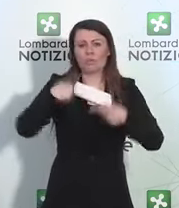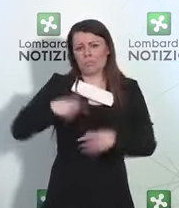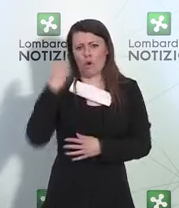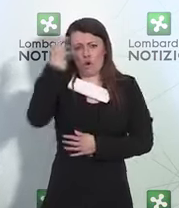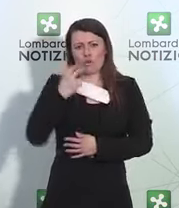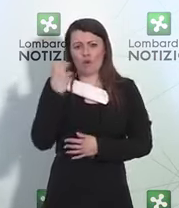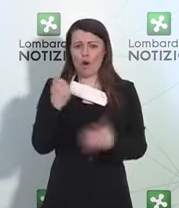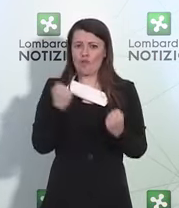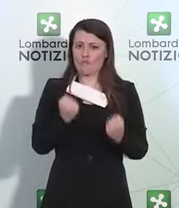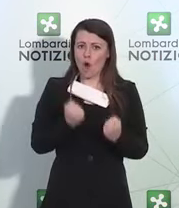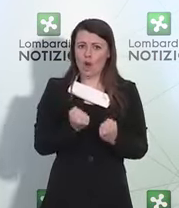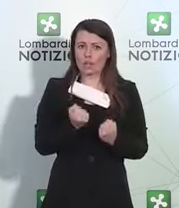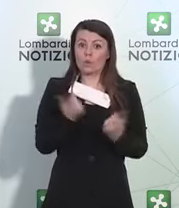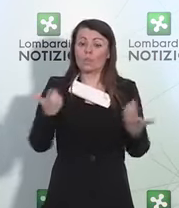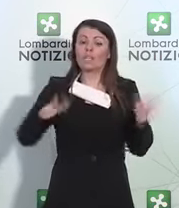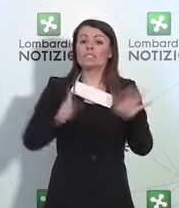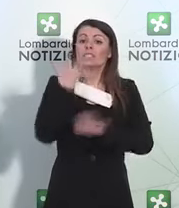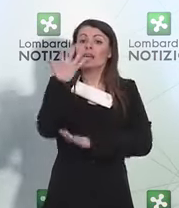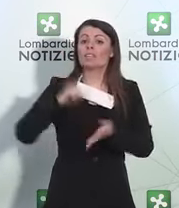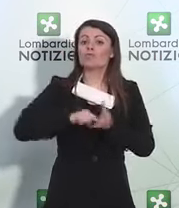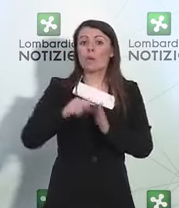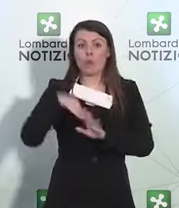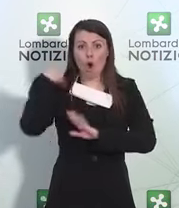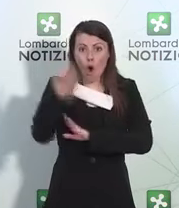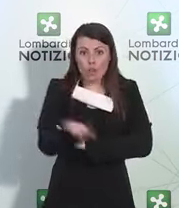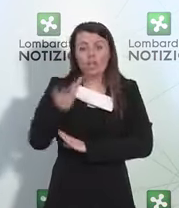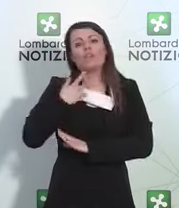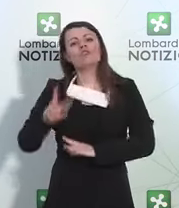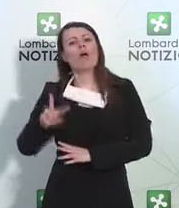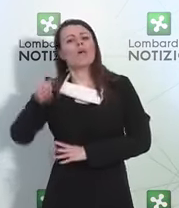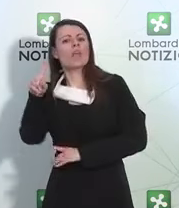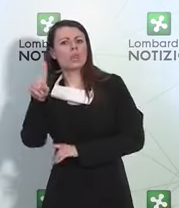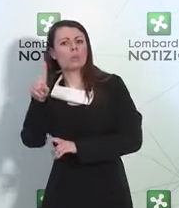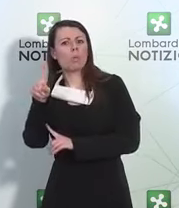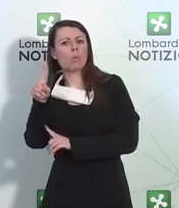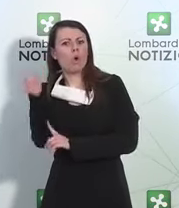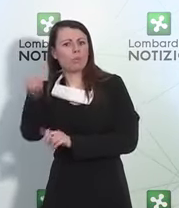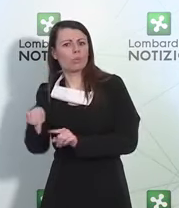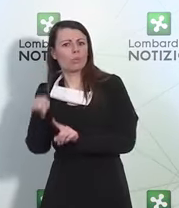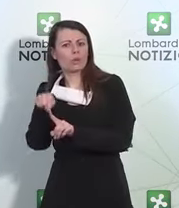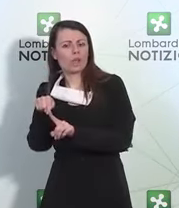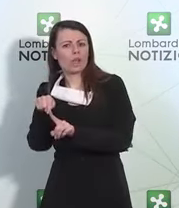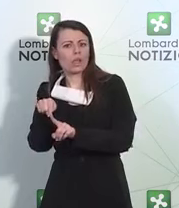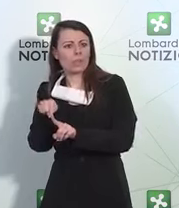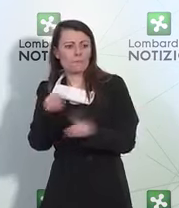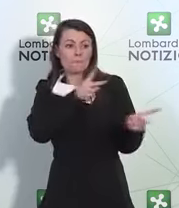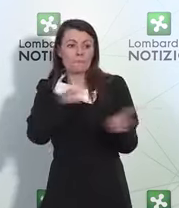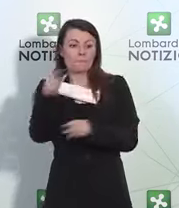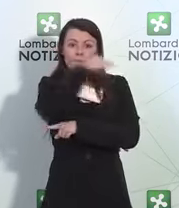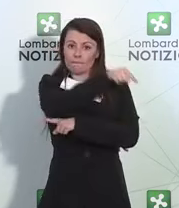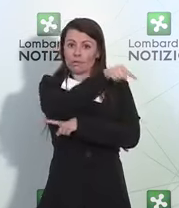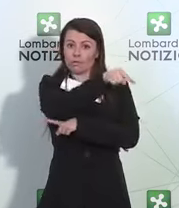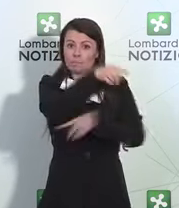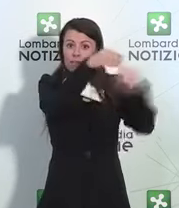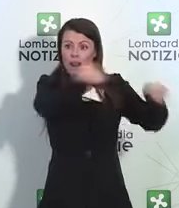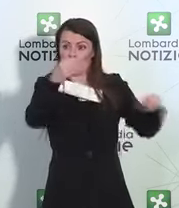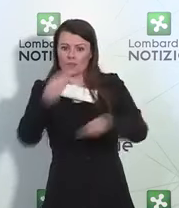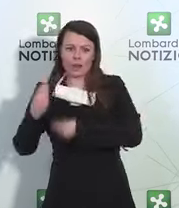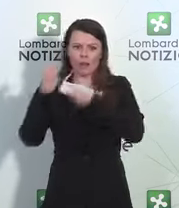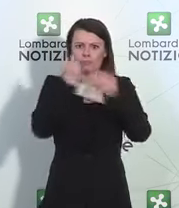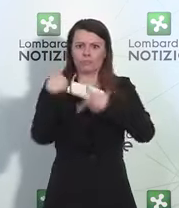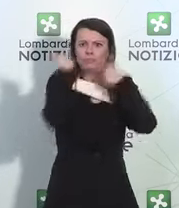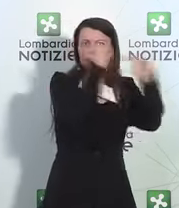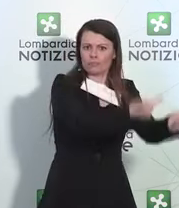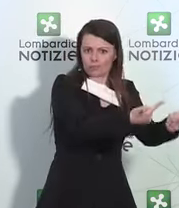75 milioni complessivi ci sono poi i 21 che sono stati dati all'ospedale la fiera